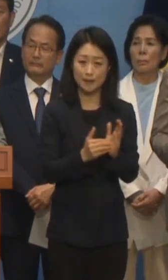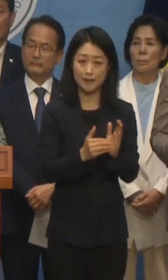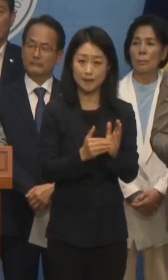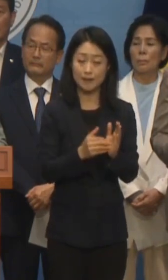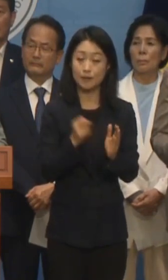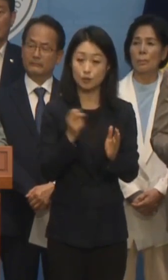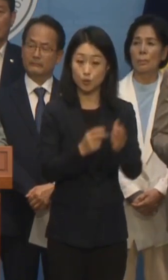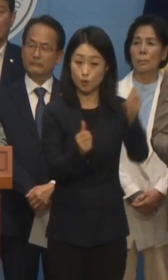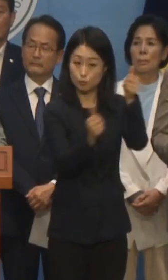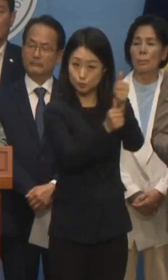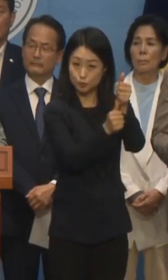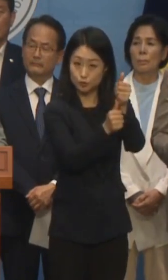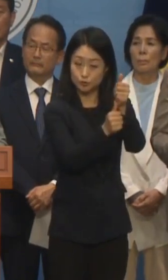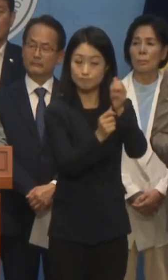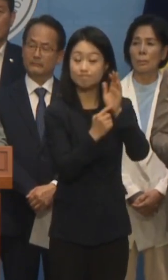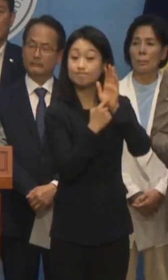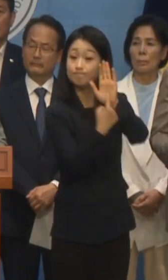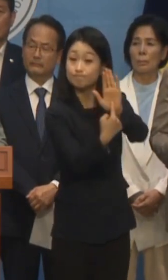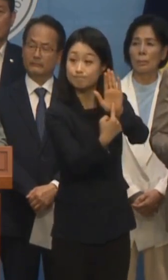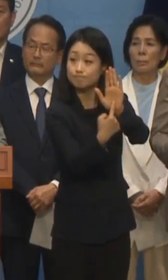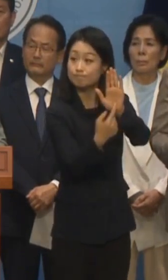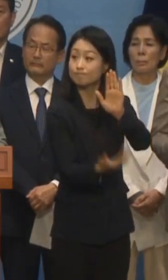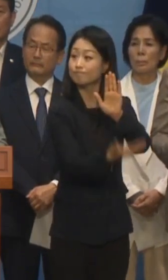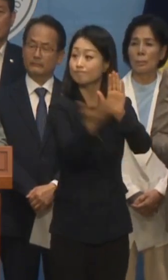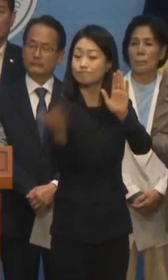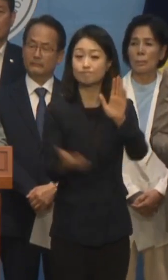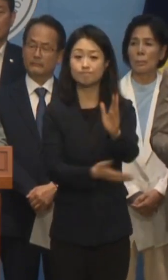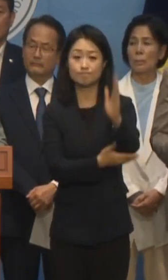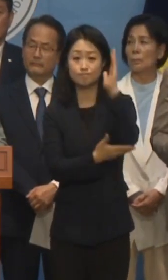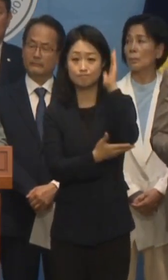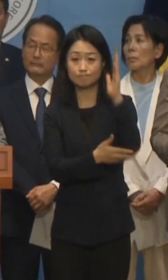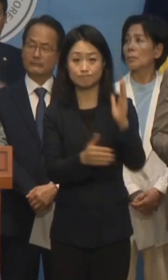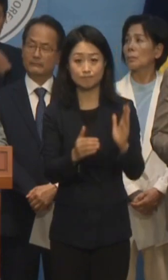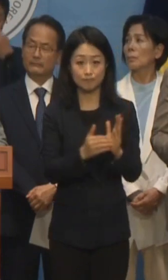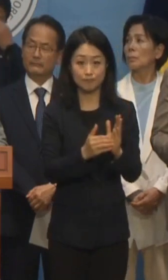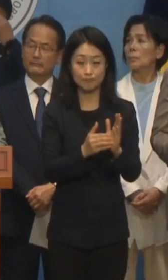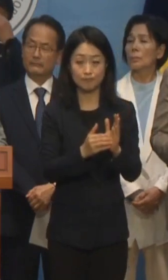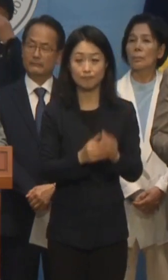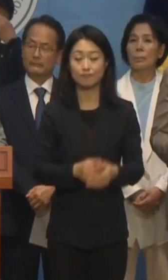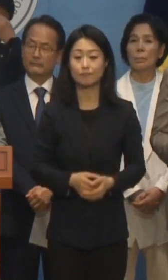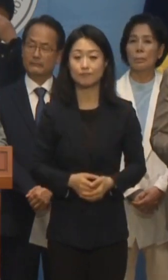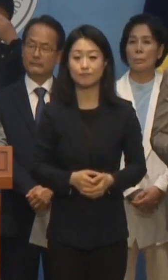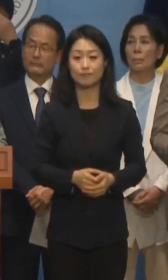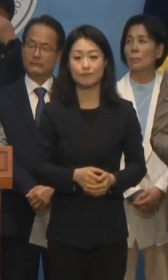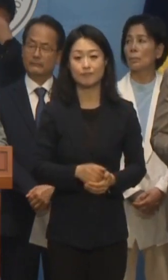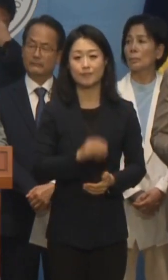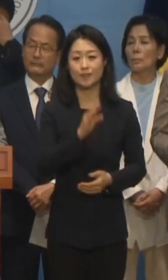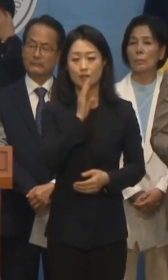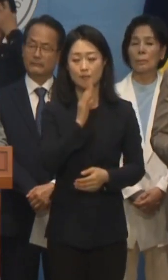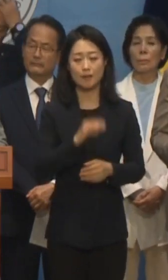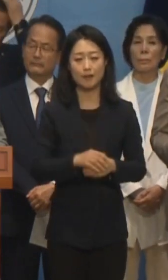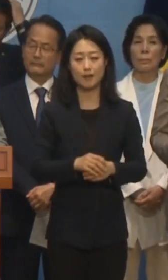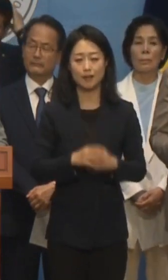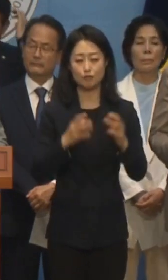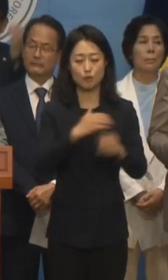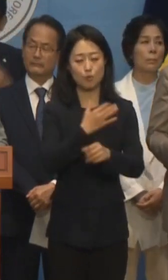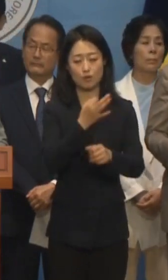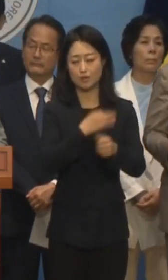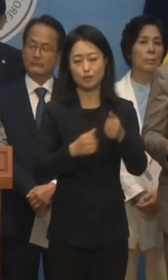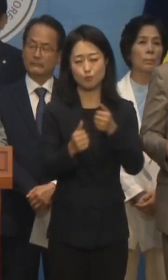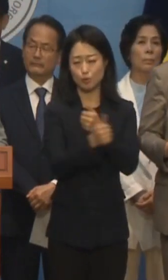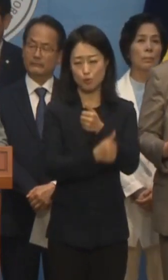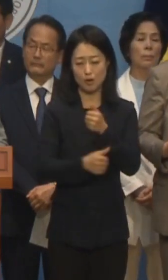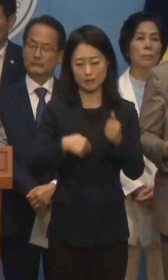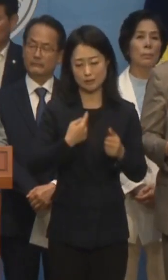정승윤 부위원장은 노골적인 언론 플레이까지 감행함으로써 그 마지막 기회마저 날려보내고